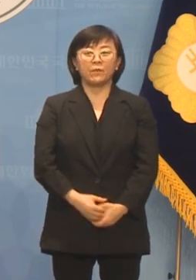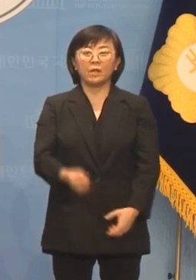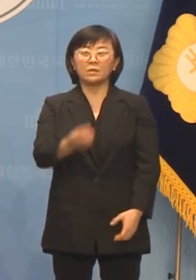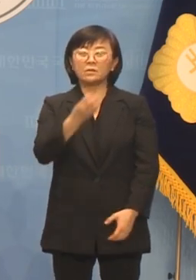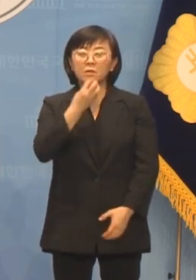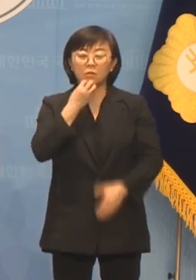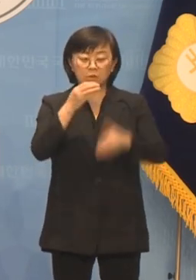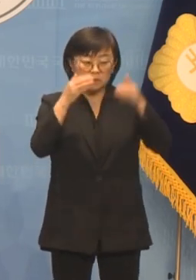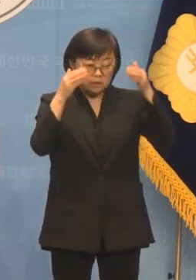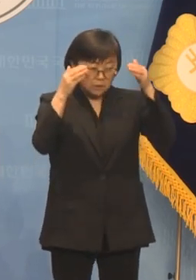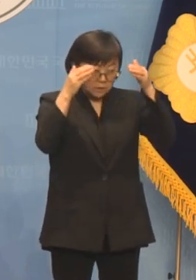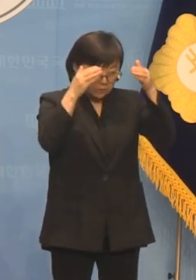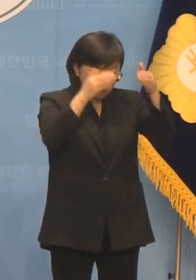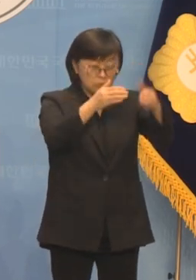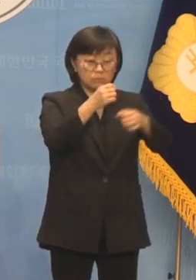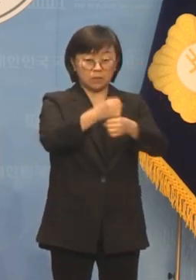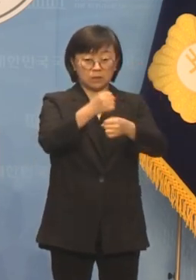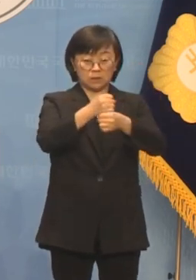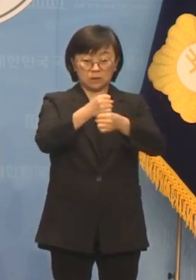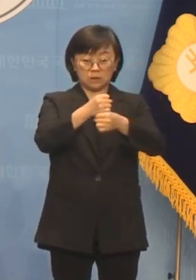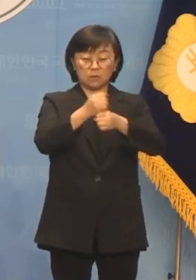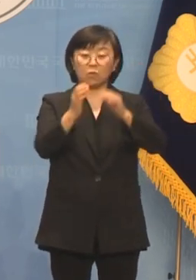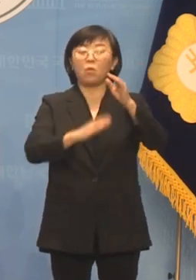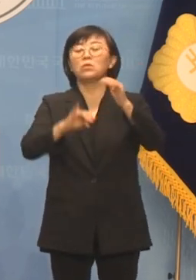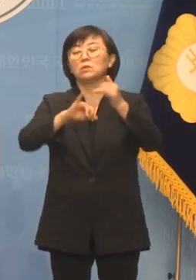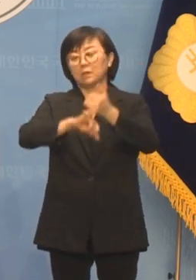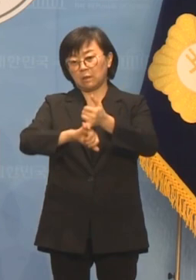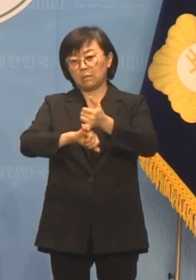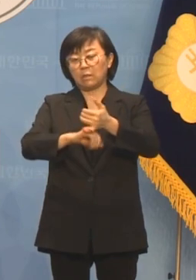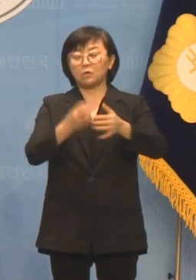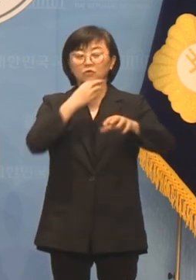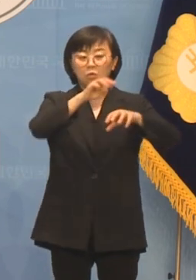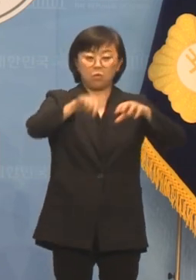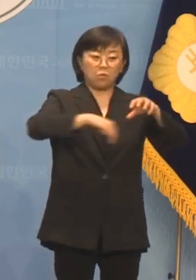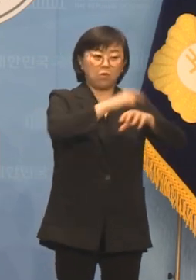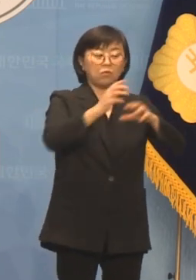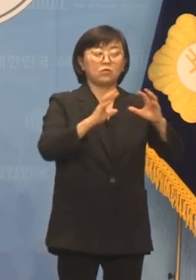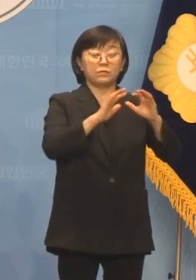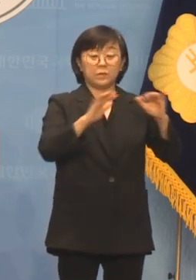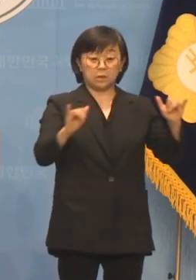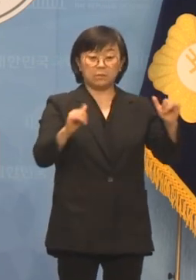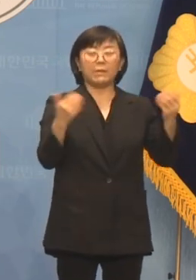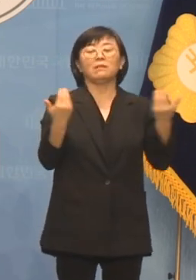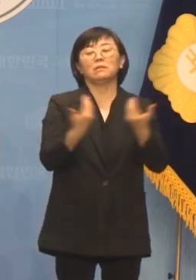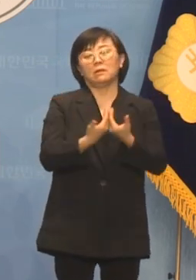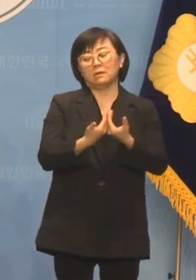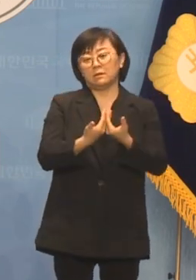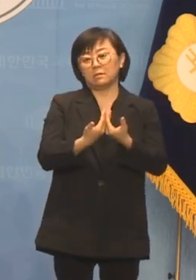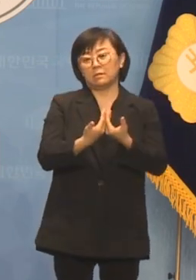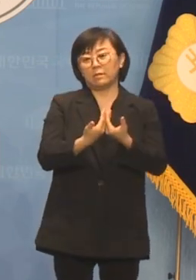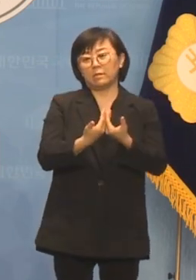서울 집중을 심화하는 메가서울 공약, 수도권 국민도 반대합니다.